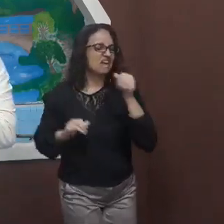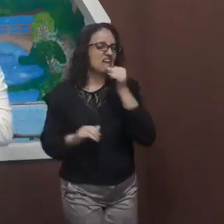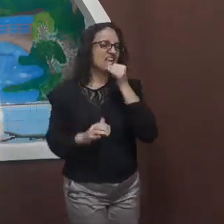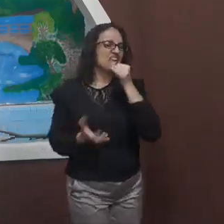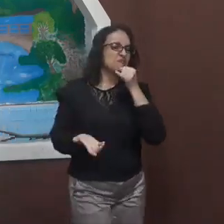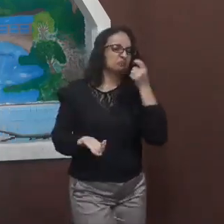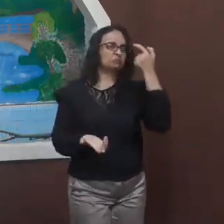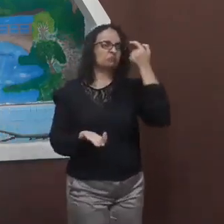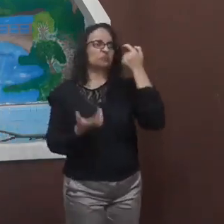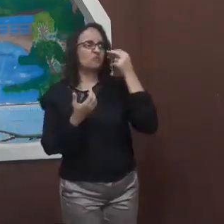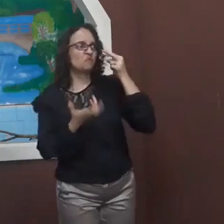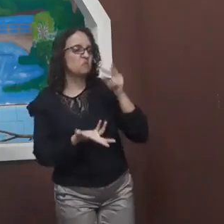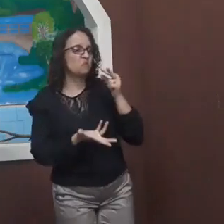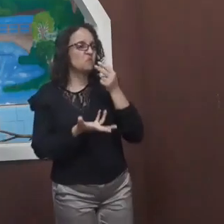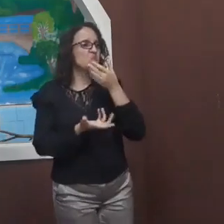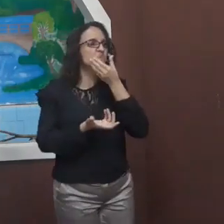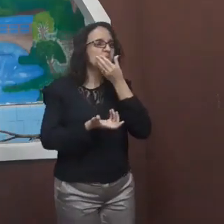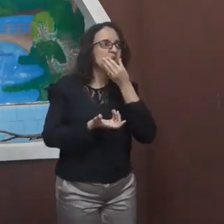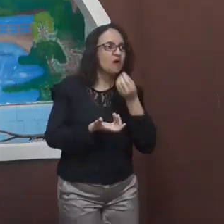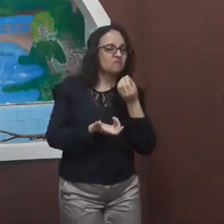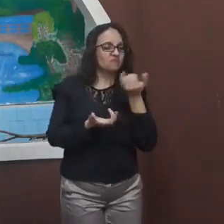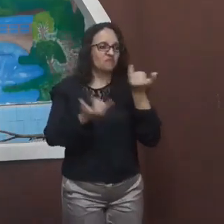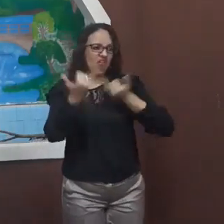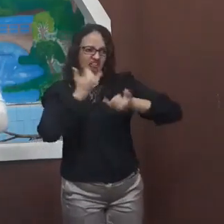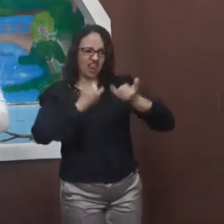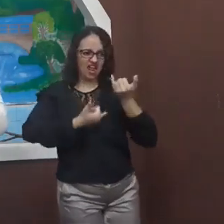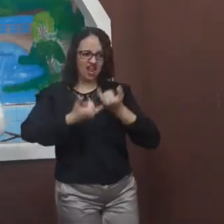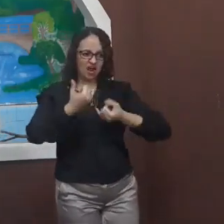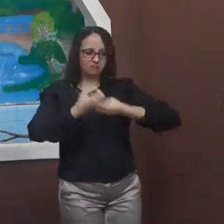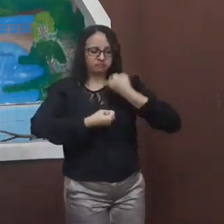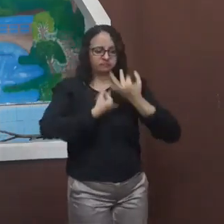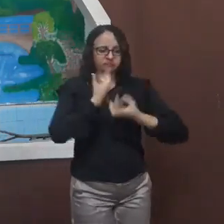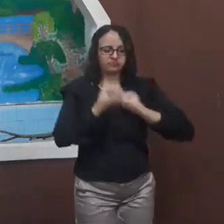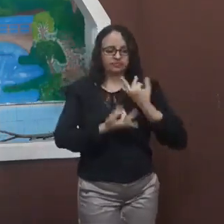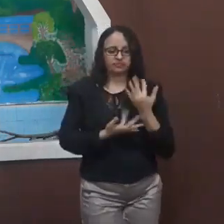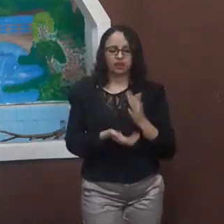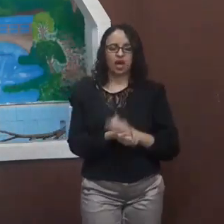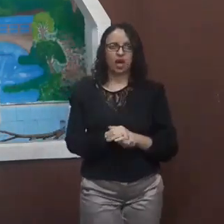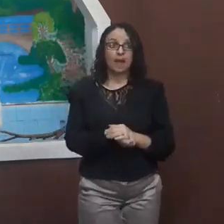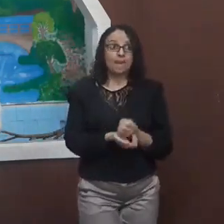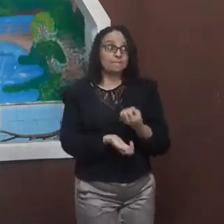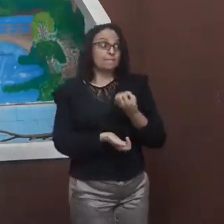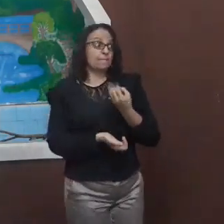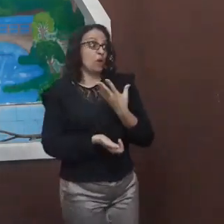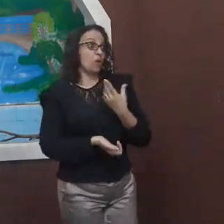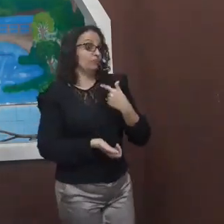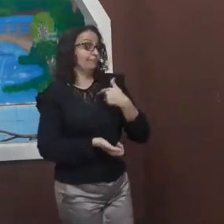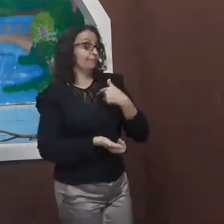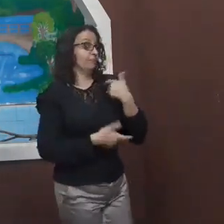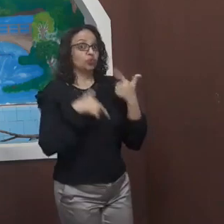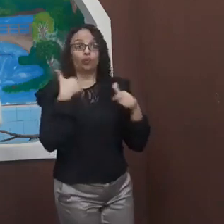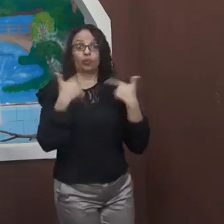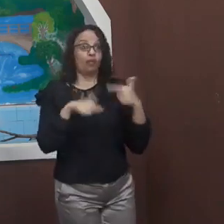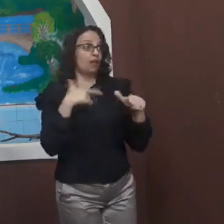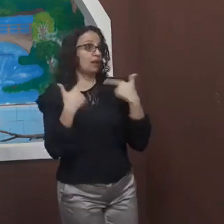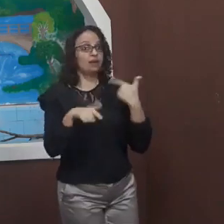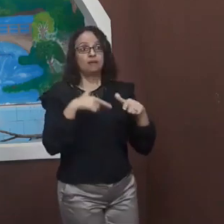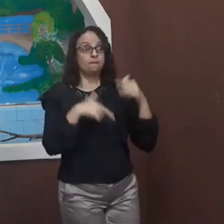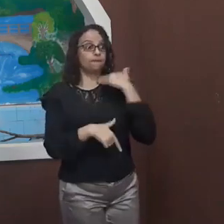falando comigo, né? Veio falar comigo, veio assim desabafar. Olha, pastor, que bom que eu não trabalho num banco. Eu falei, por